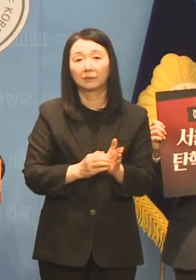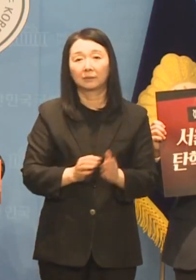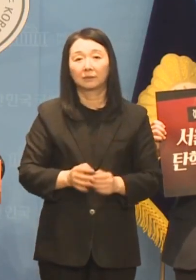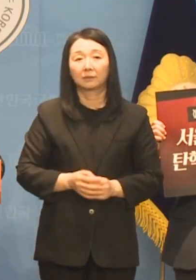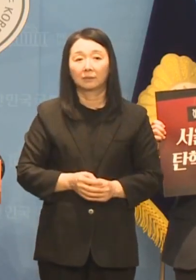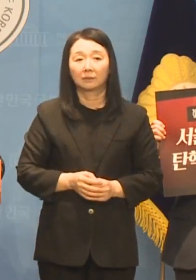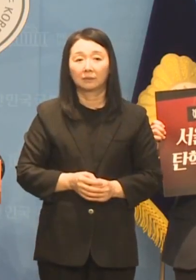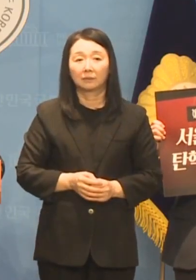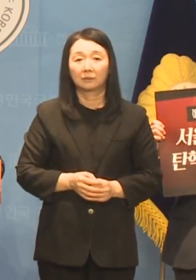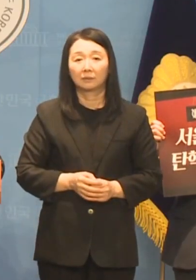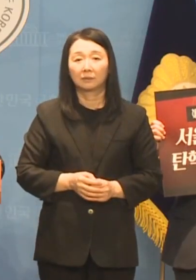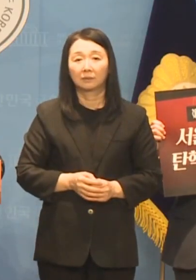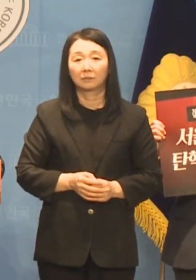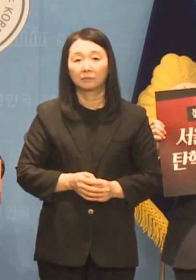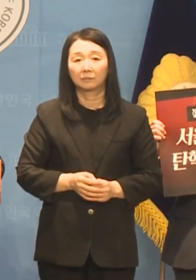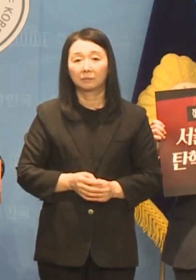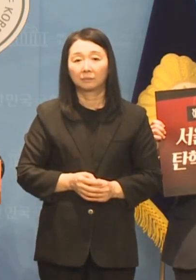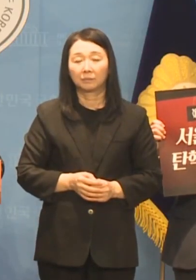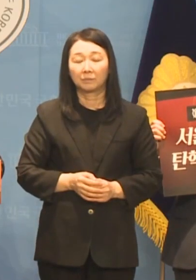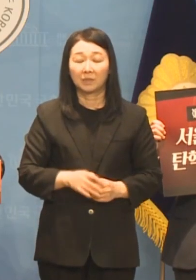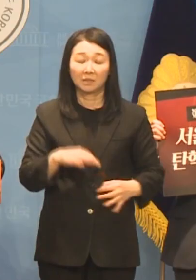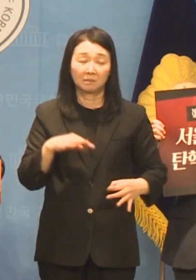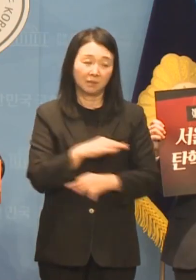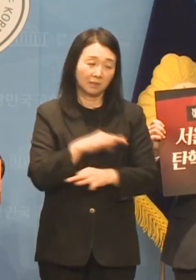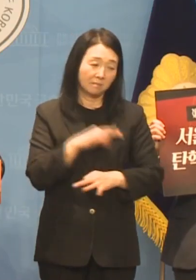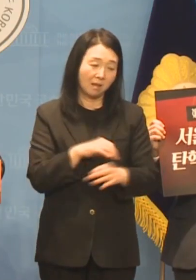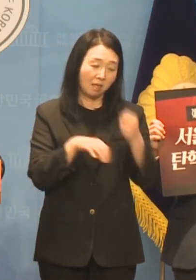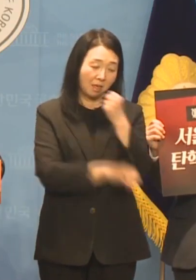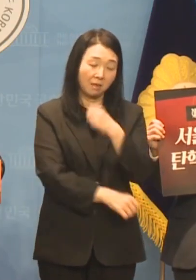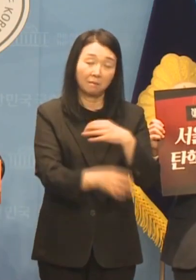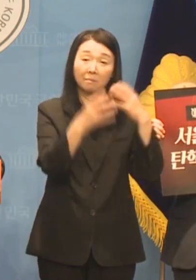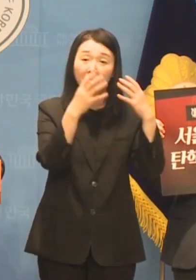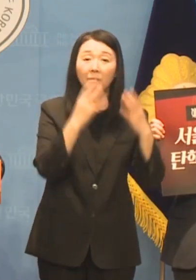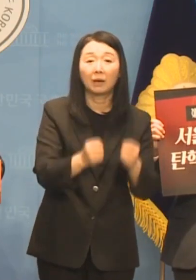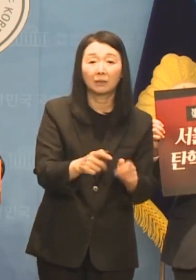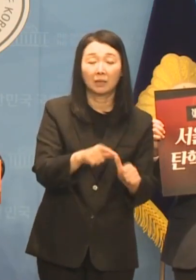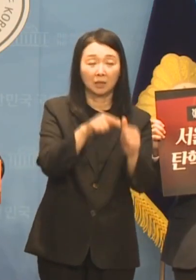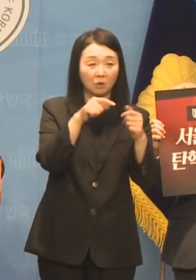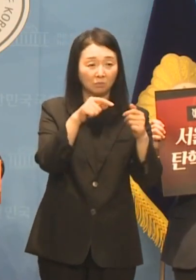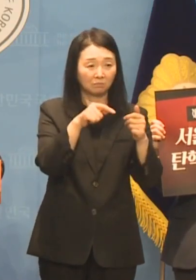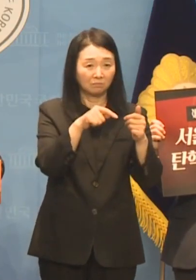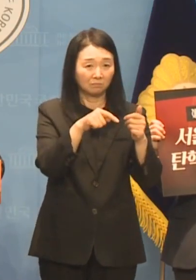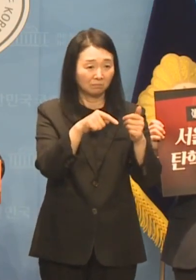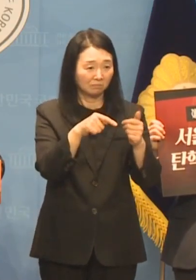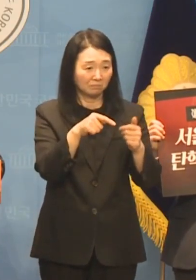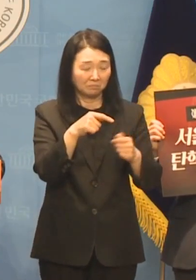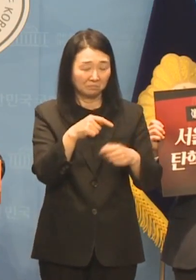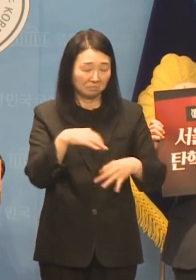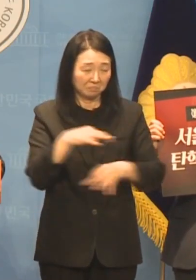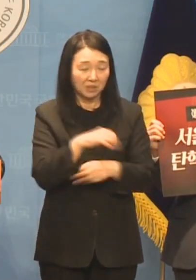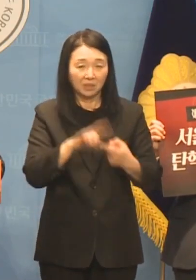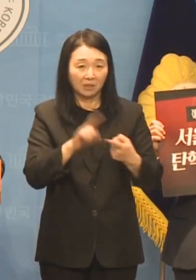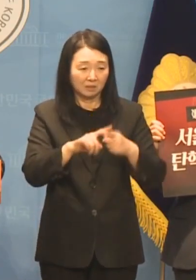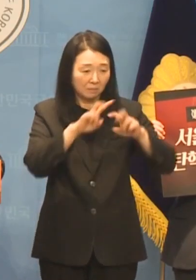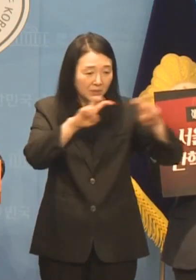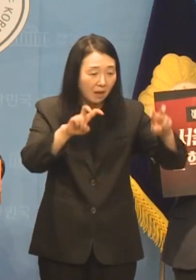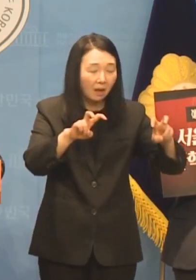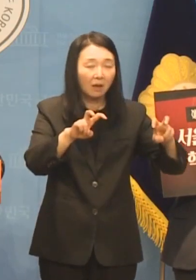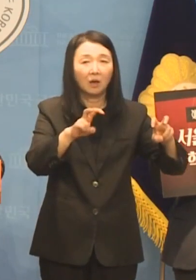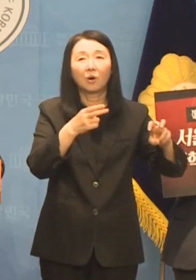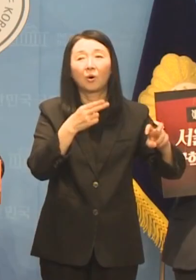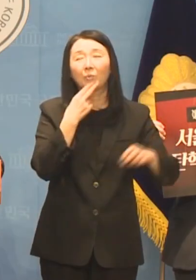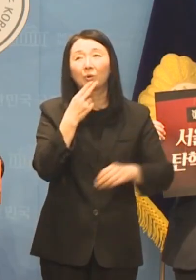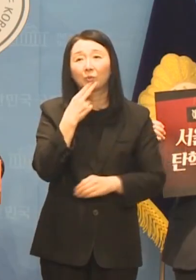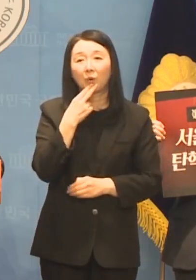하지만 그간 수많은 비리에도 채용 비리에 대한 해고는 전혀 없었고 특히 채용직